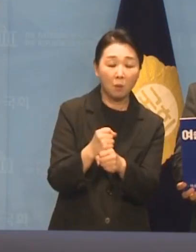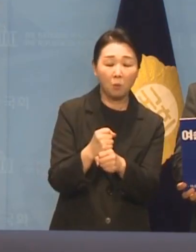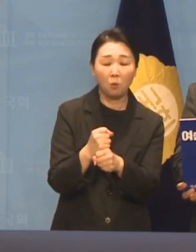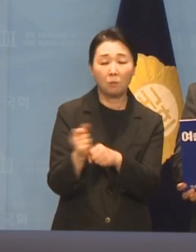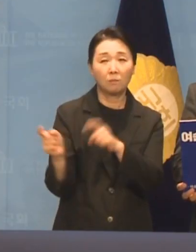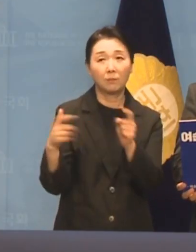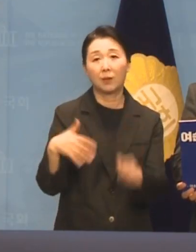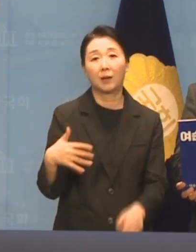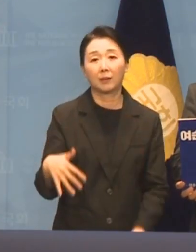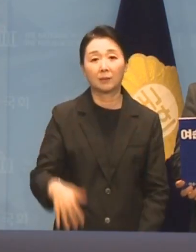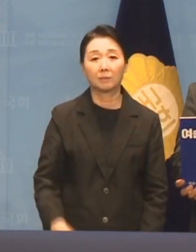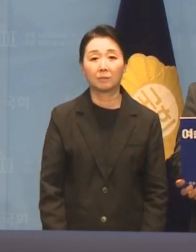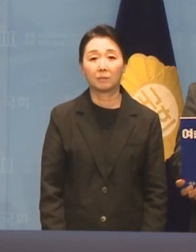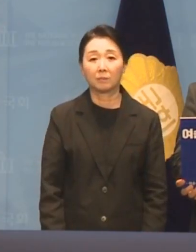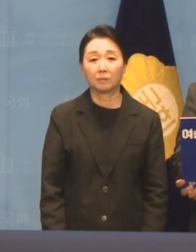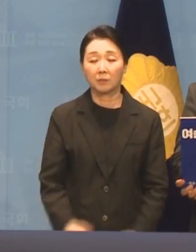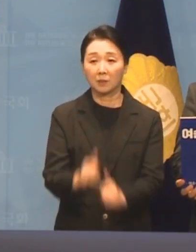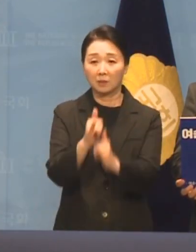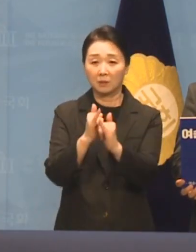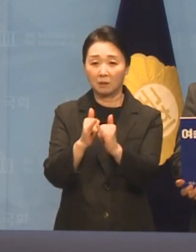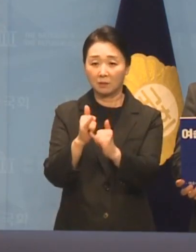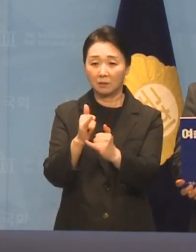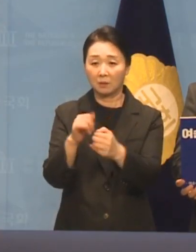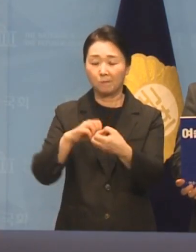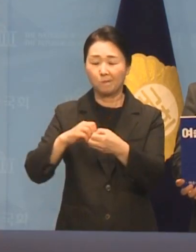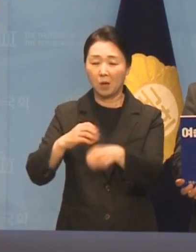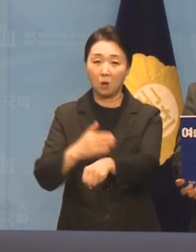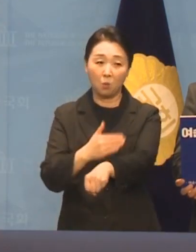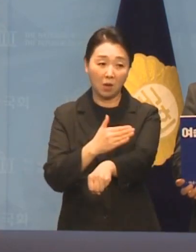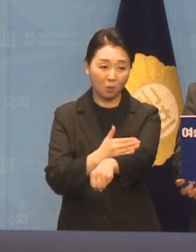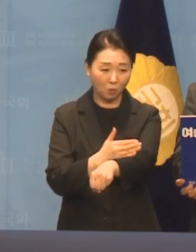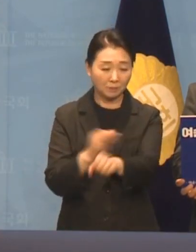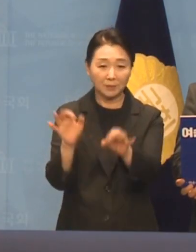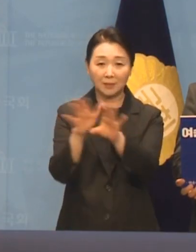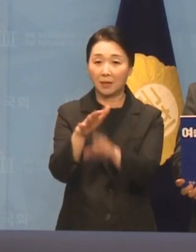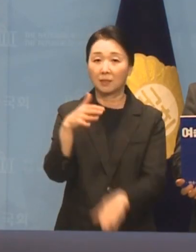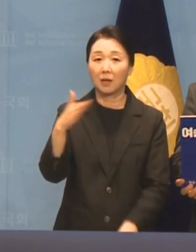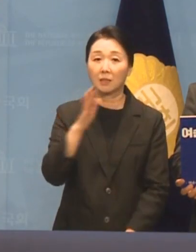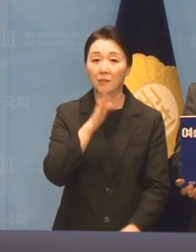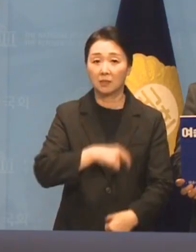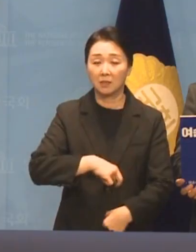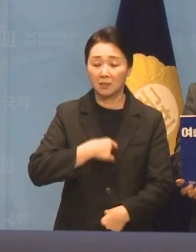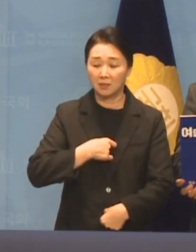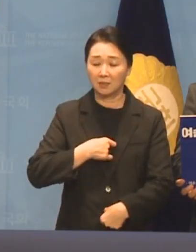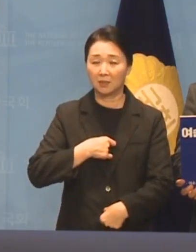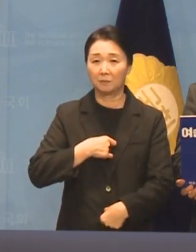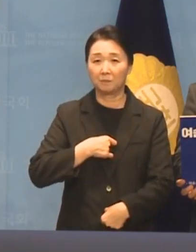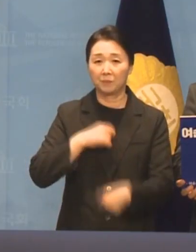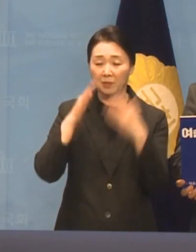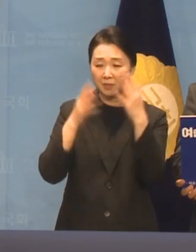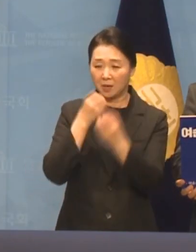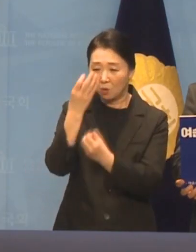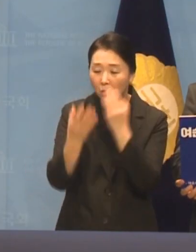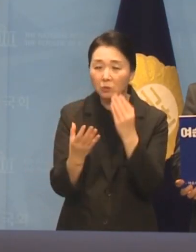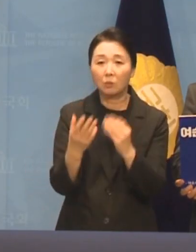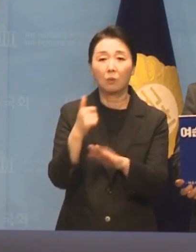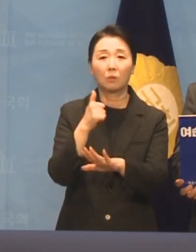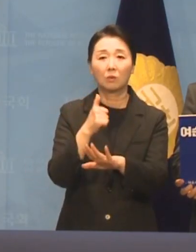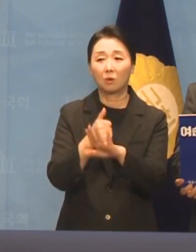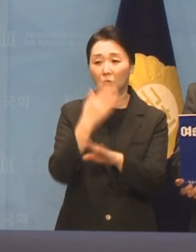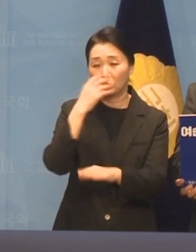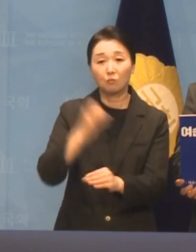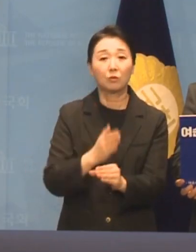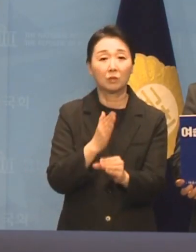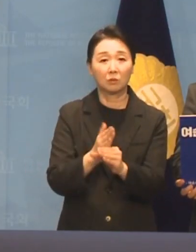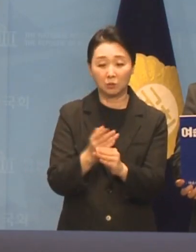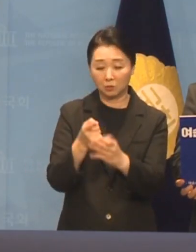가로막혀 있습니다. 역사 왜곡의 그림자는 사라지지 않았고 진실을 향한 호소는 외면당하고 있습니다.